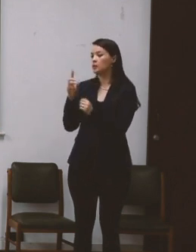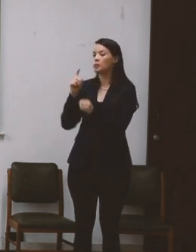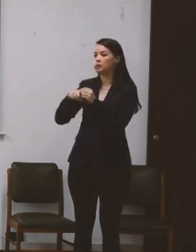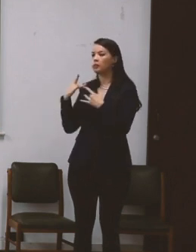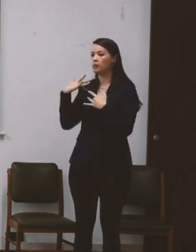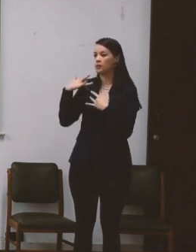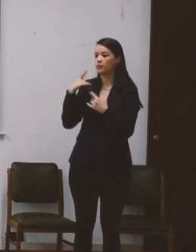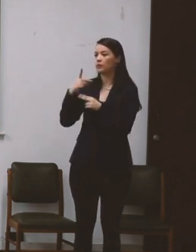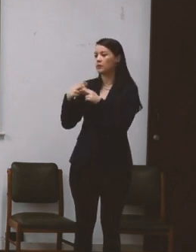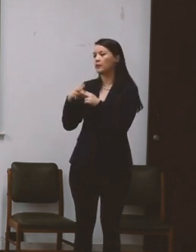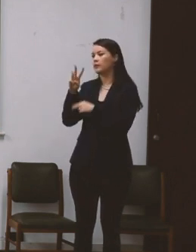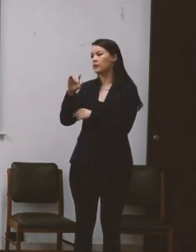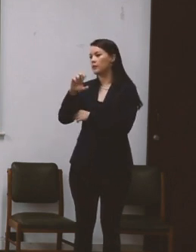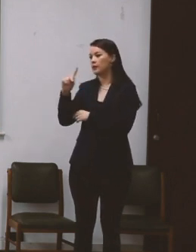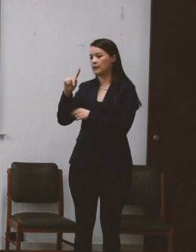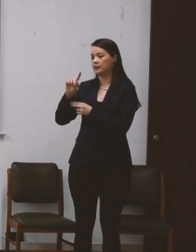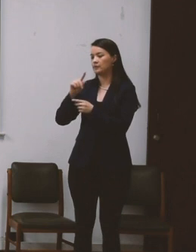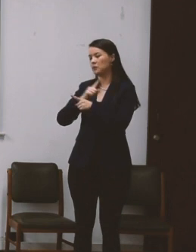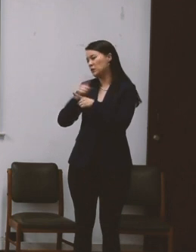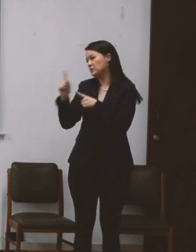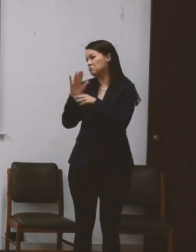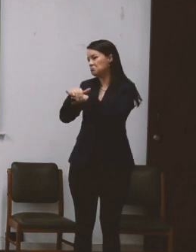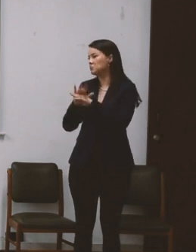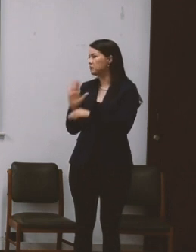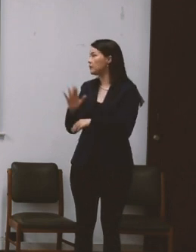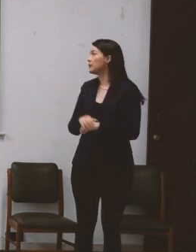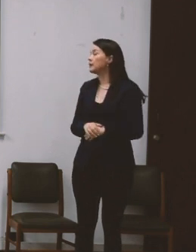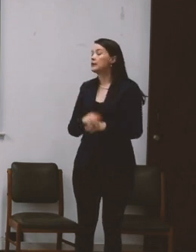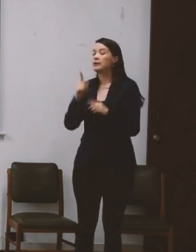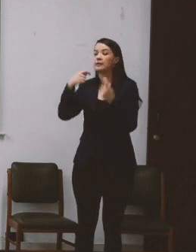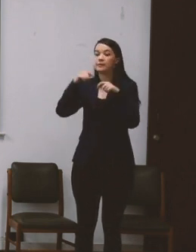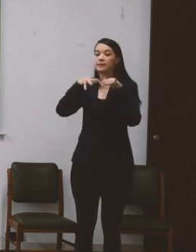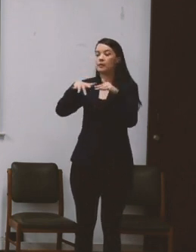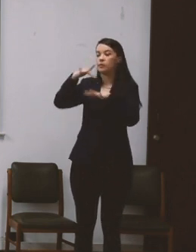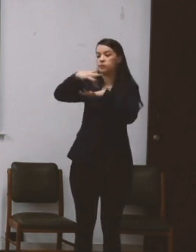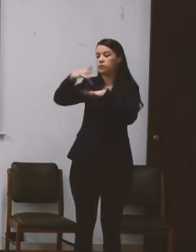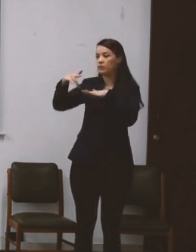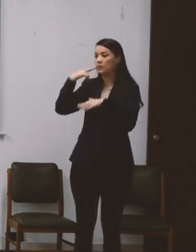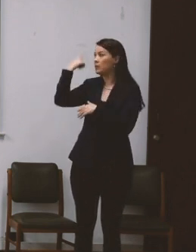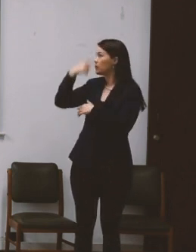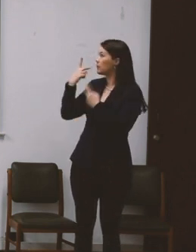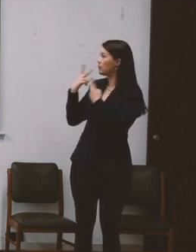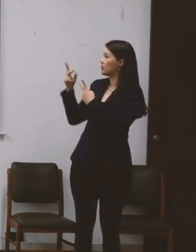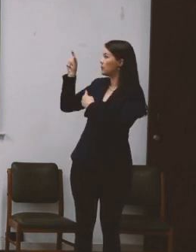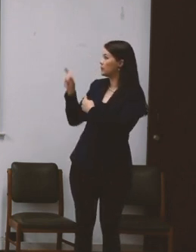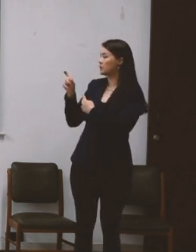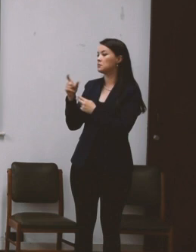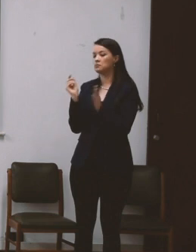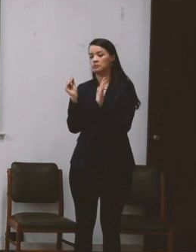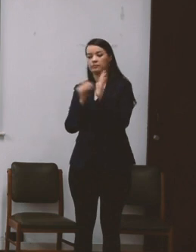la agencia We Speak. El titular que circula en redes sociales muestra una fotografía del rostro estilizado de Chelsea y